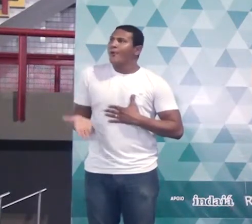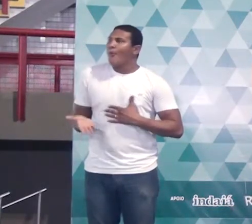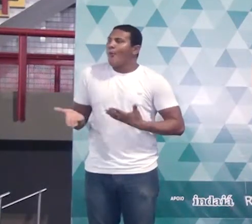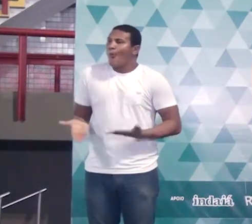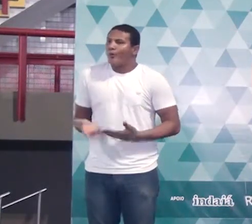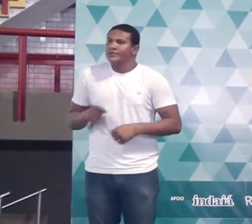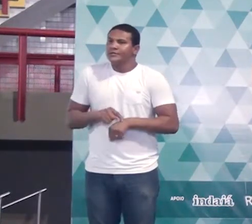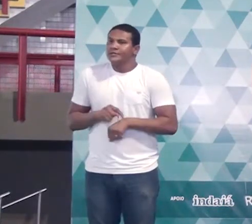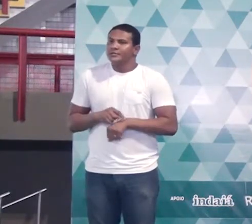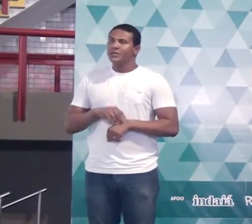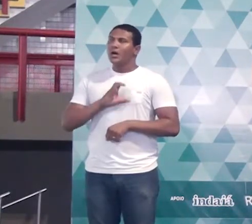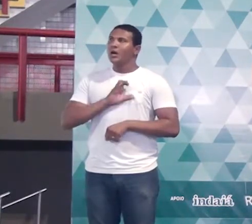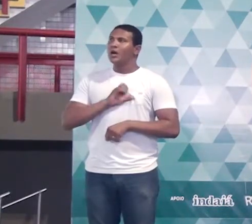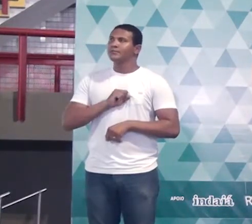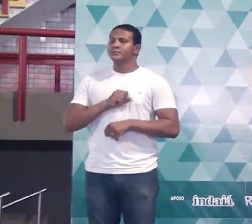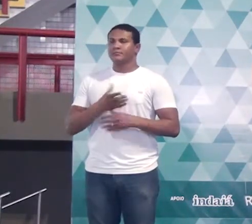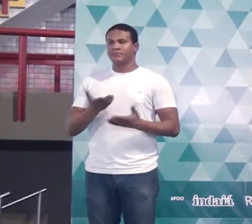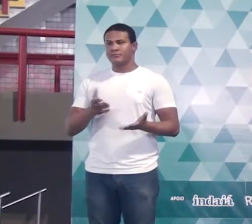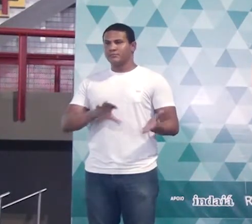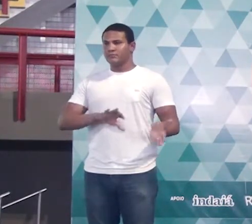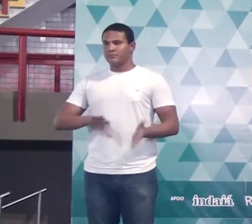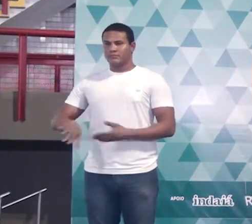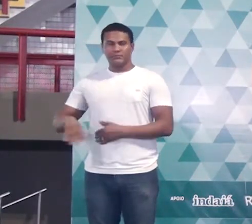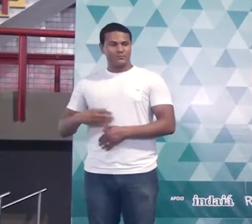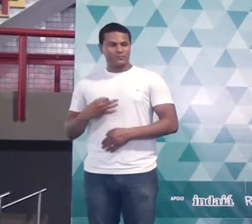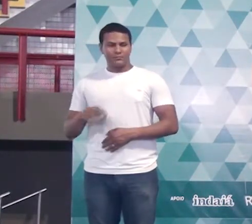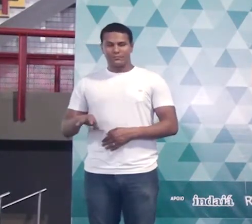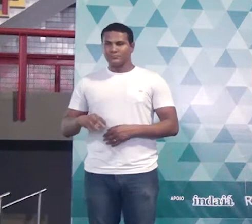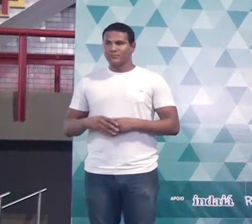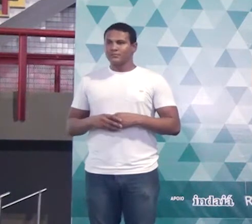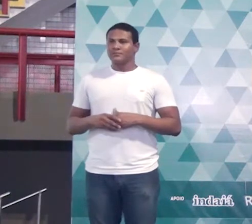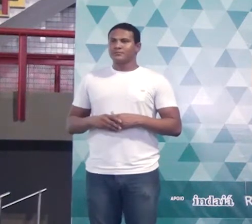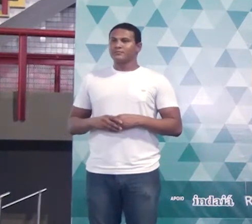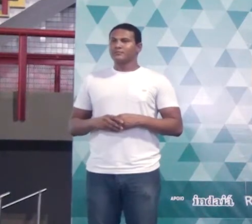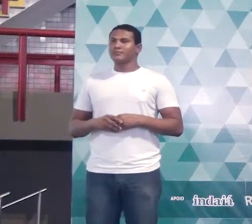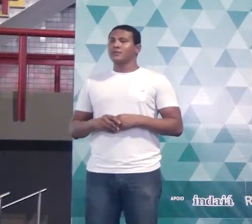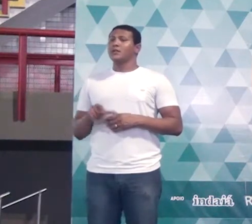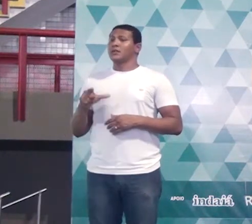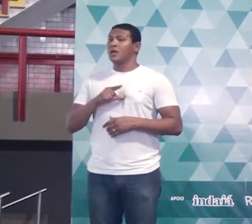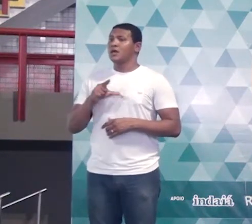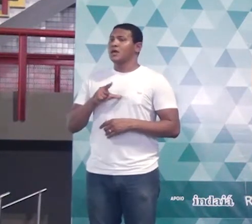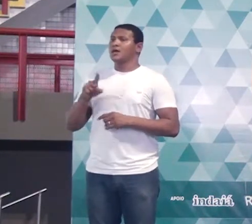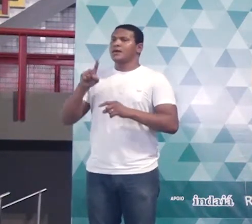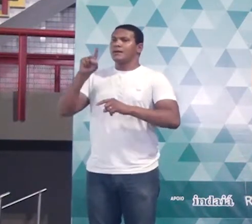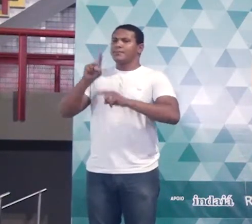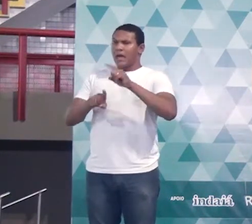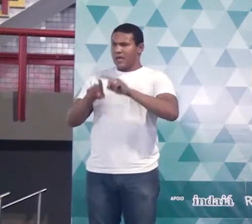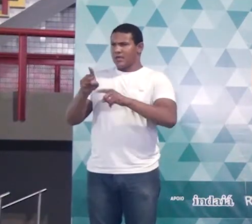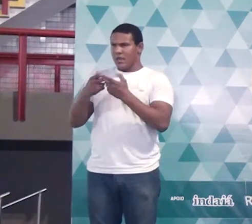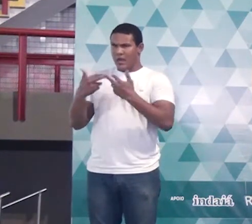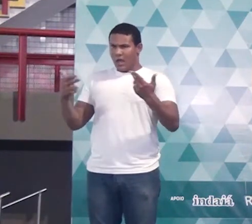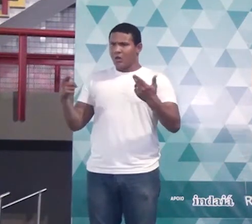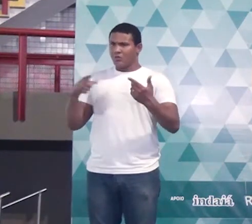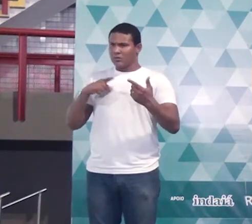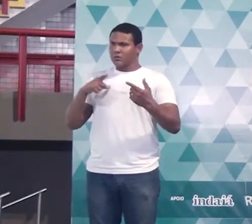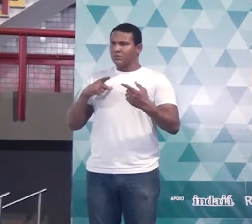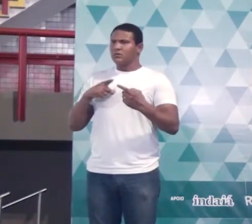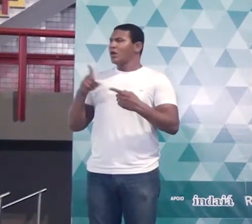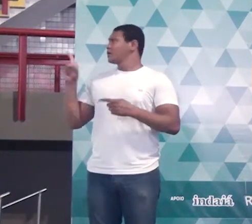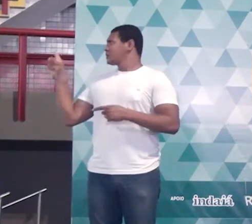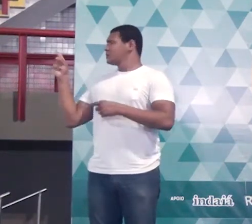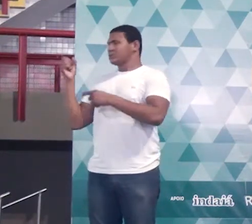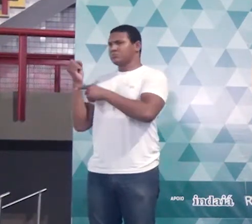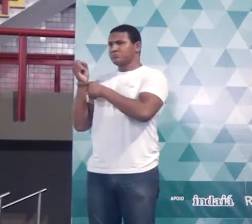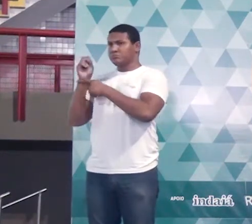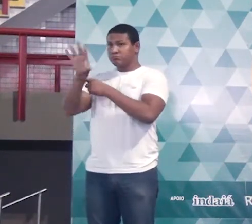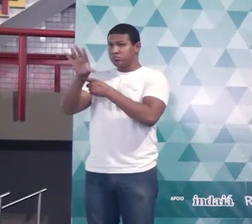tarde fundamental. Tudo que você tiver aí no seu material vai estar aqui também nos slides, tá bom? Então o que